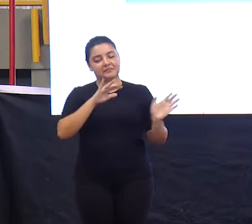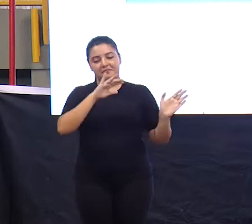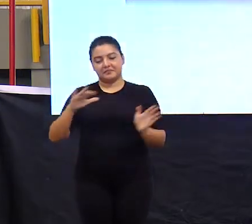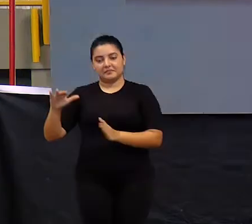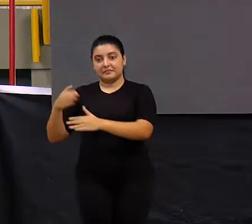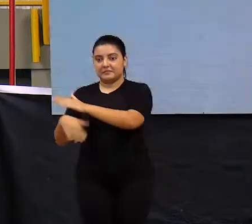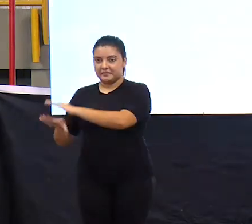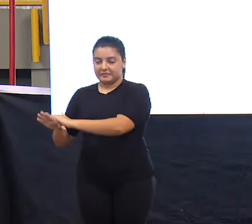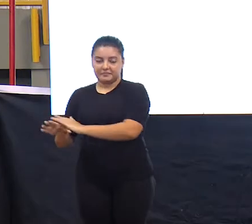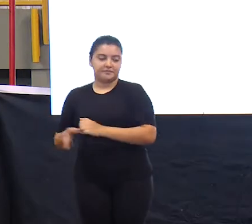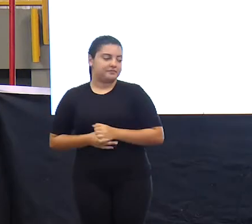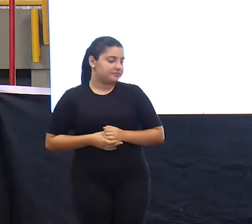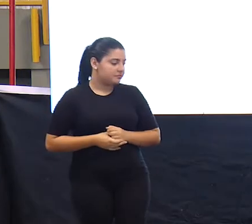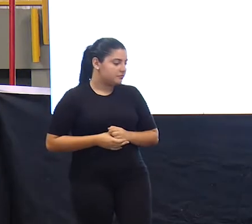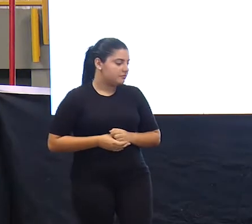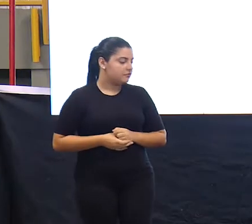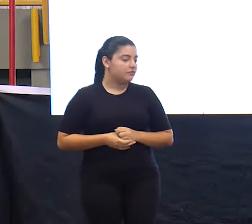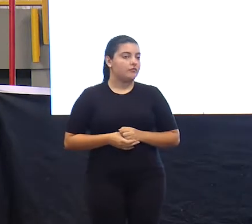o que é que vai acontecer?